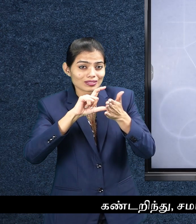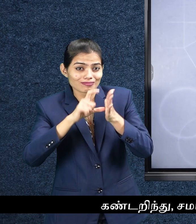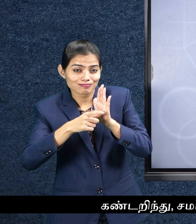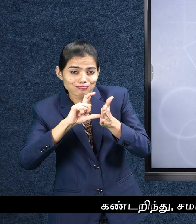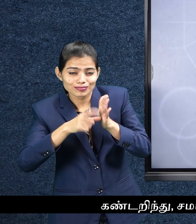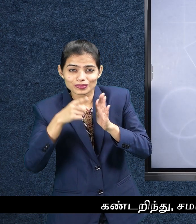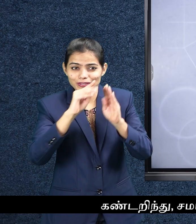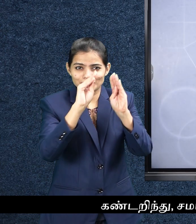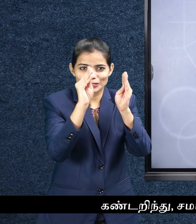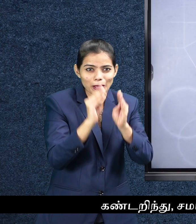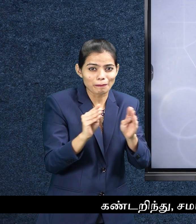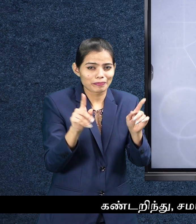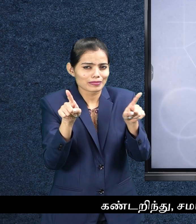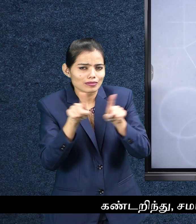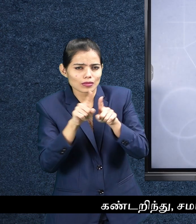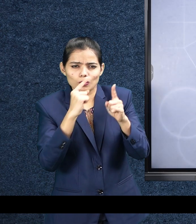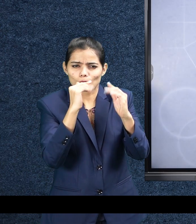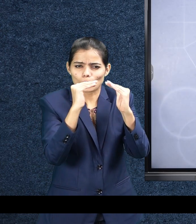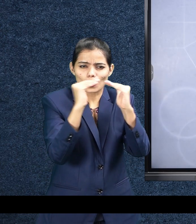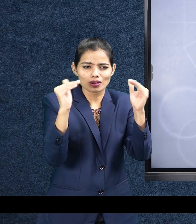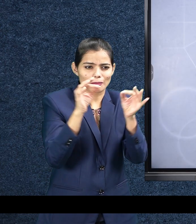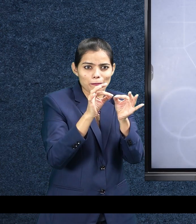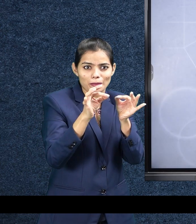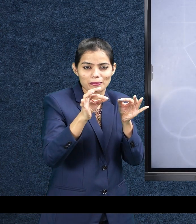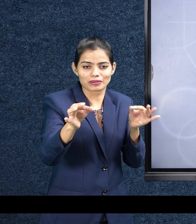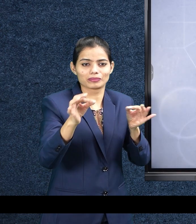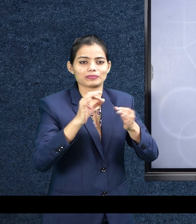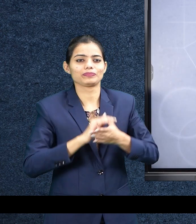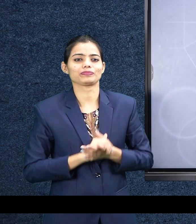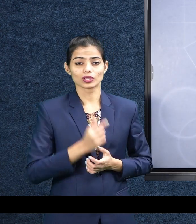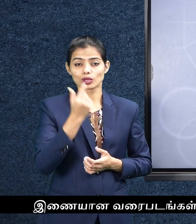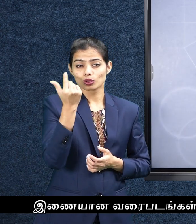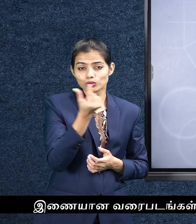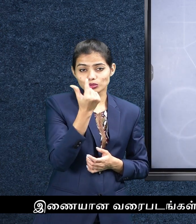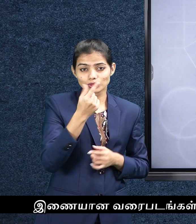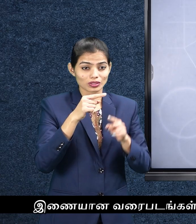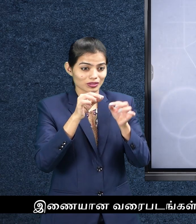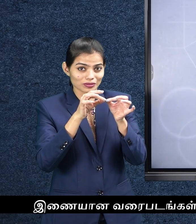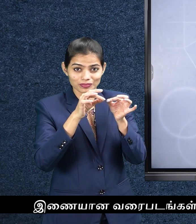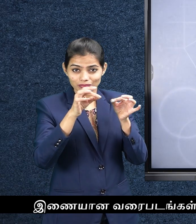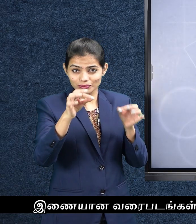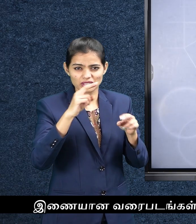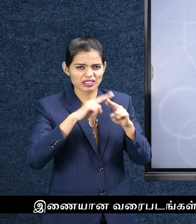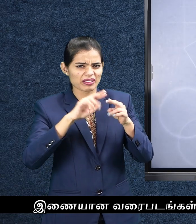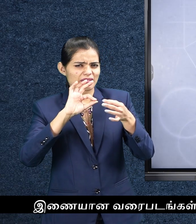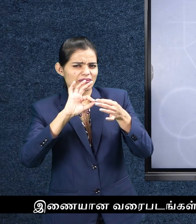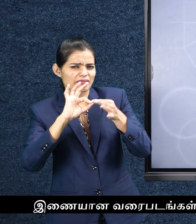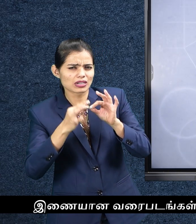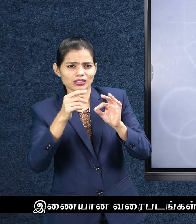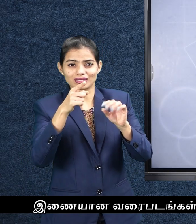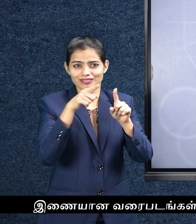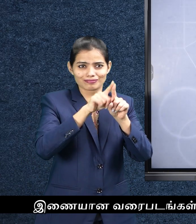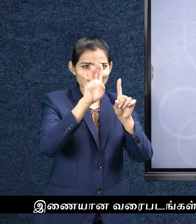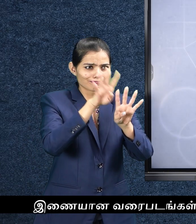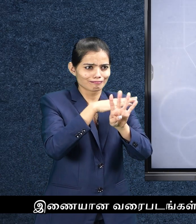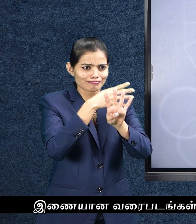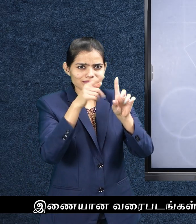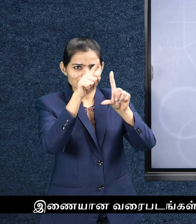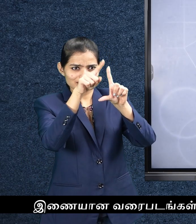தூரத்துடன் வடிவியல் வடிவங்களை பகுப்பாய்வு செய்வீர்கள். இணையான வரைபடங்கள் சதுரங்கள் மற்றும்